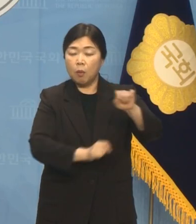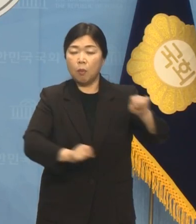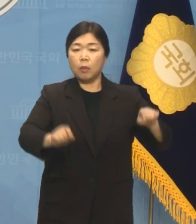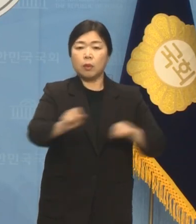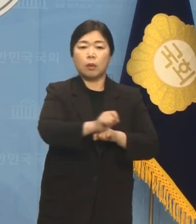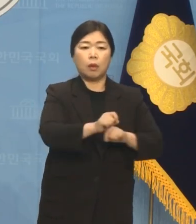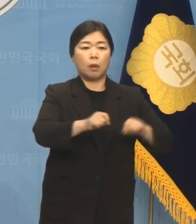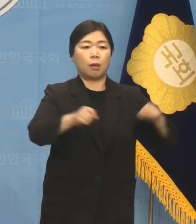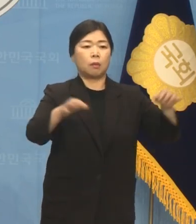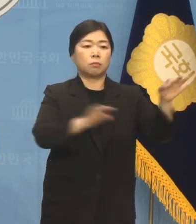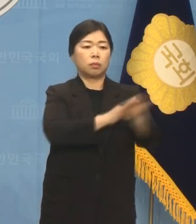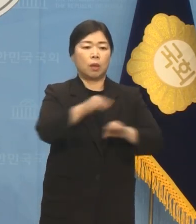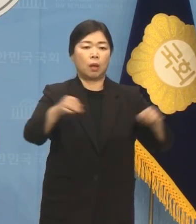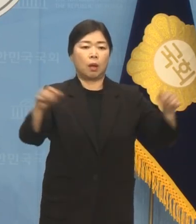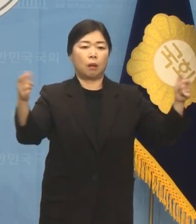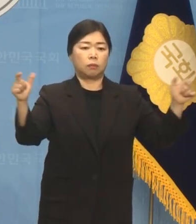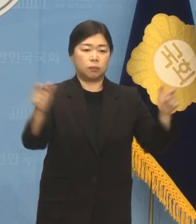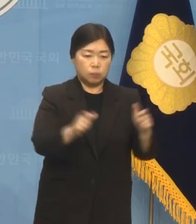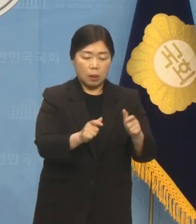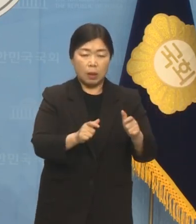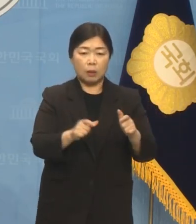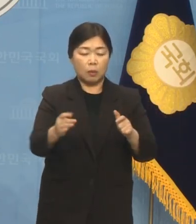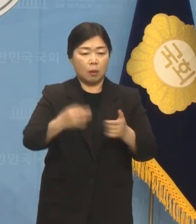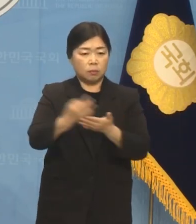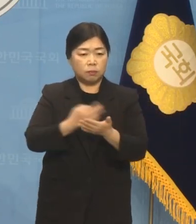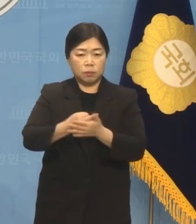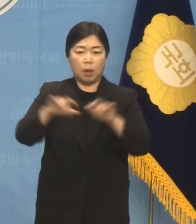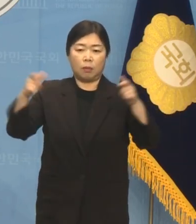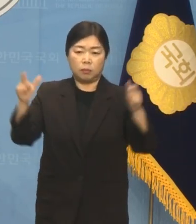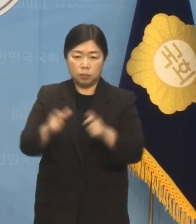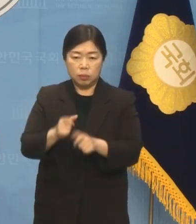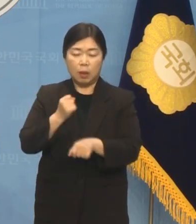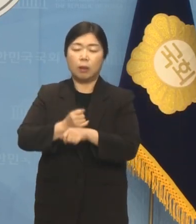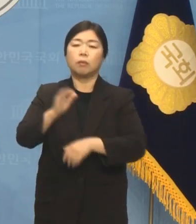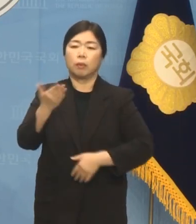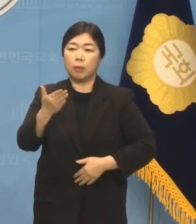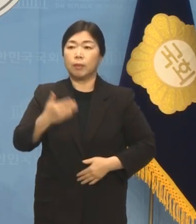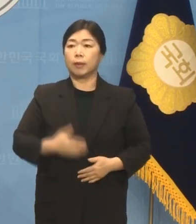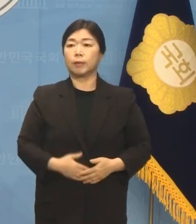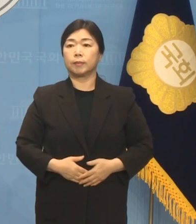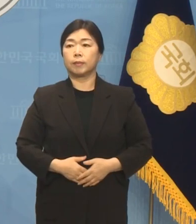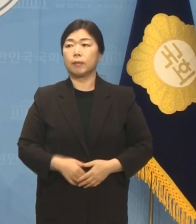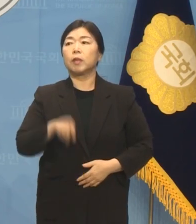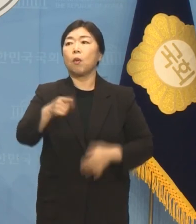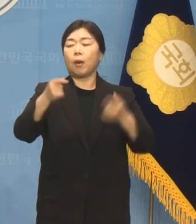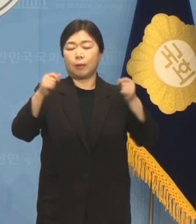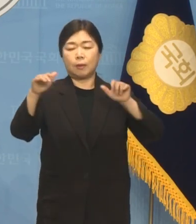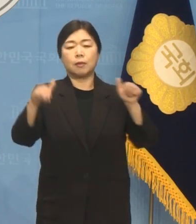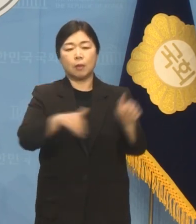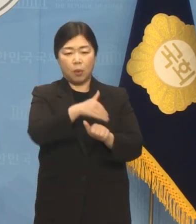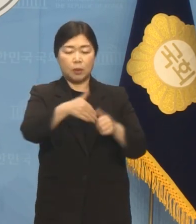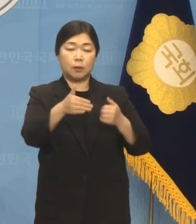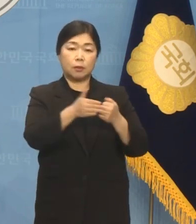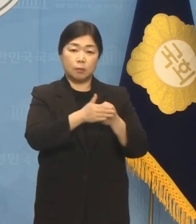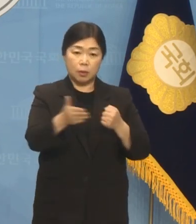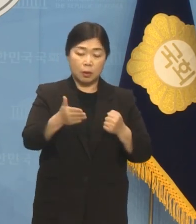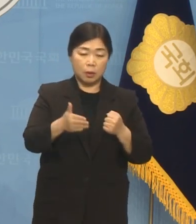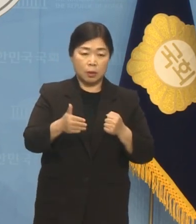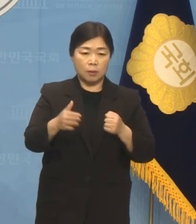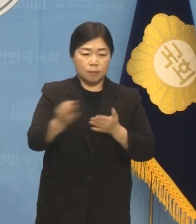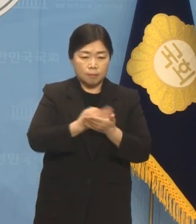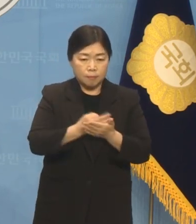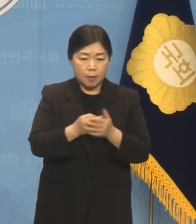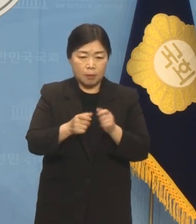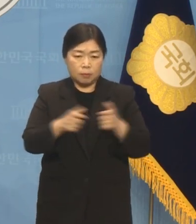부추겨 상권을 추락시키는 모순을 마주하고 있습니다. 이런 상황에서도 상권 활성화를